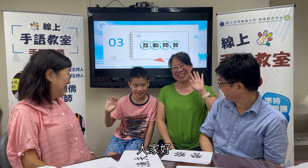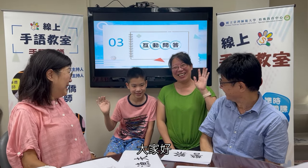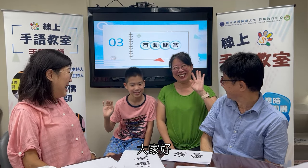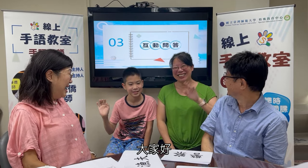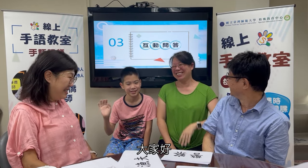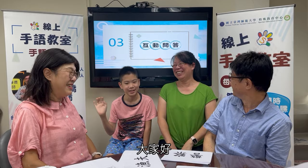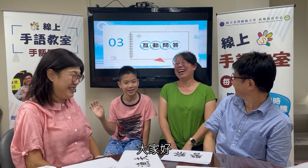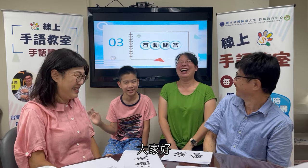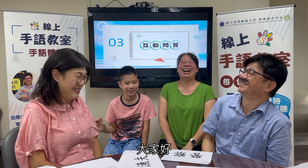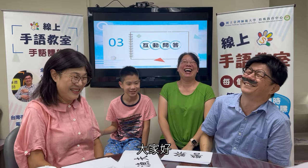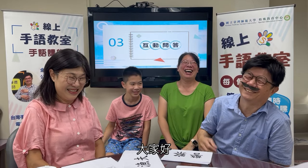好。